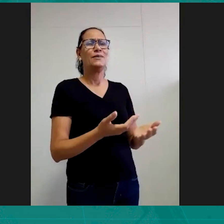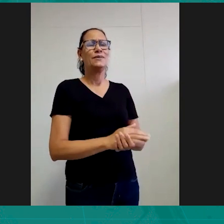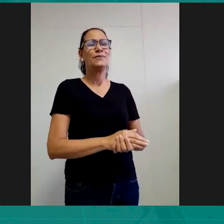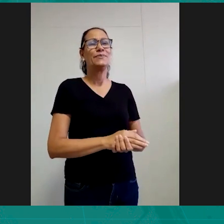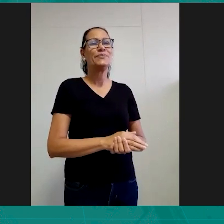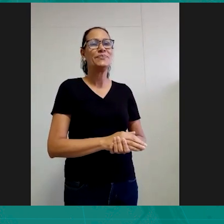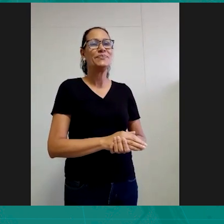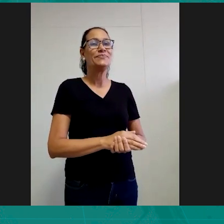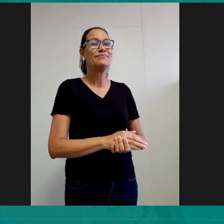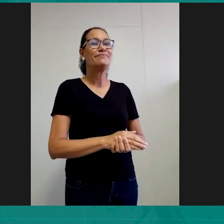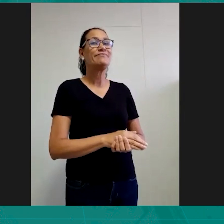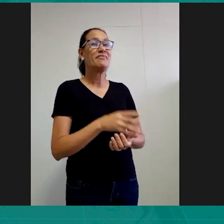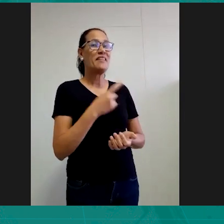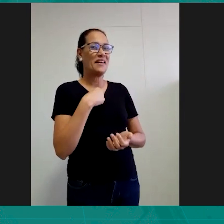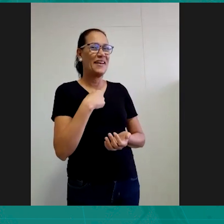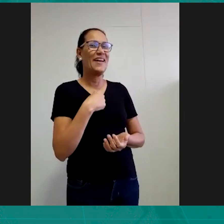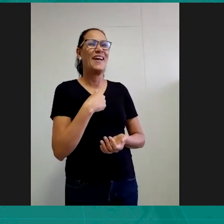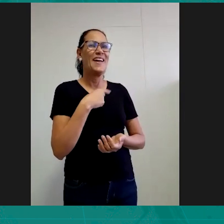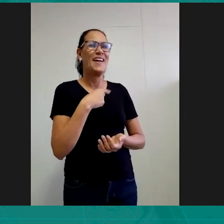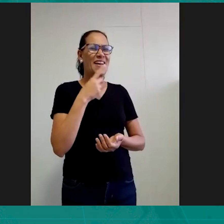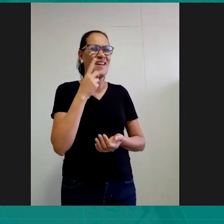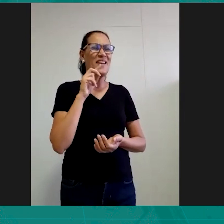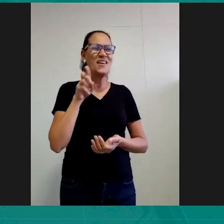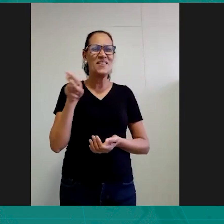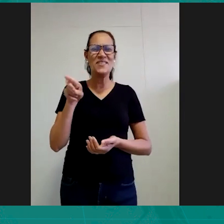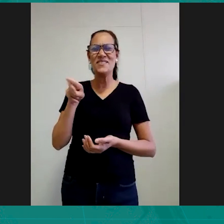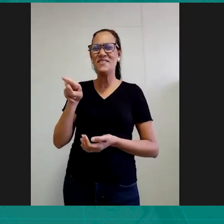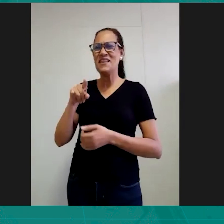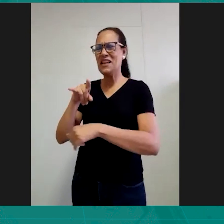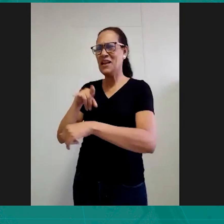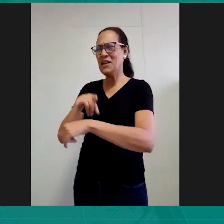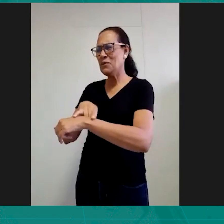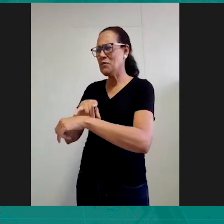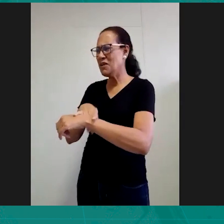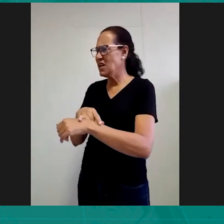Uma vez eu vi, meu banheiro está cheio de cremes.